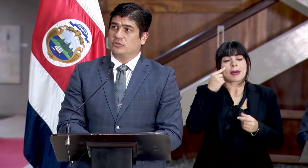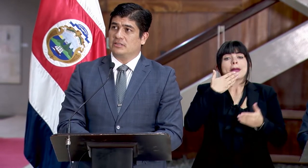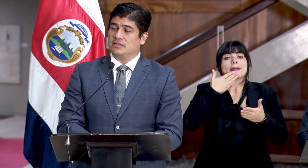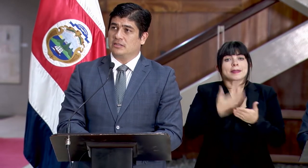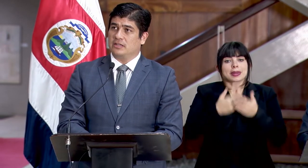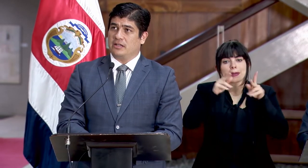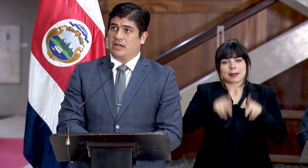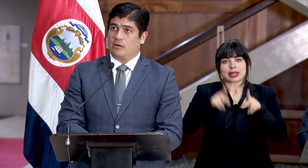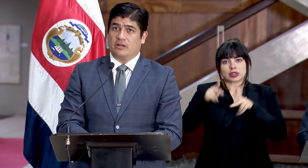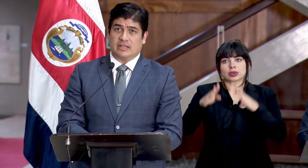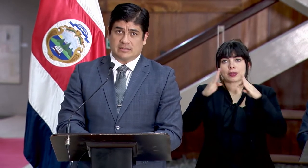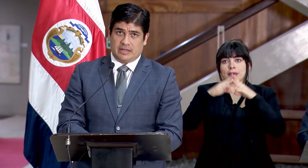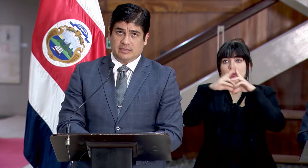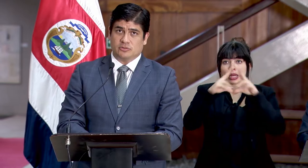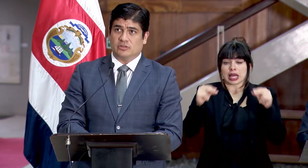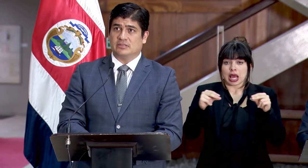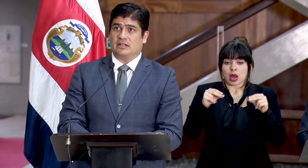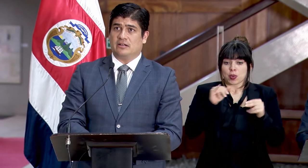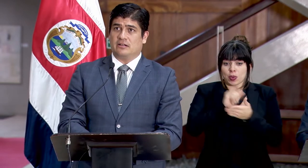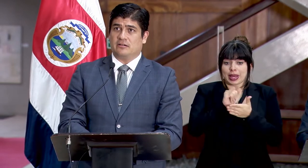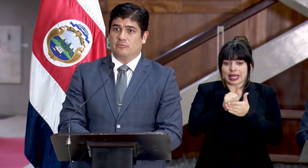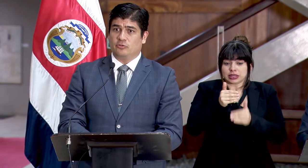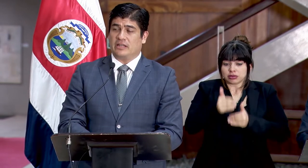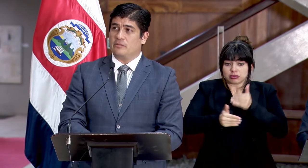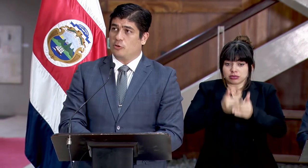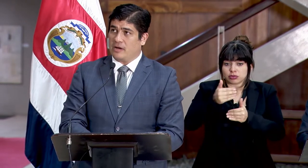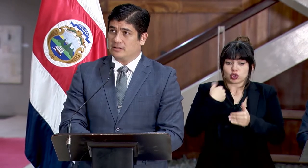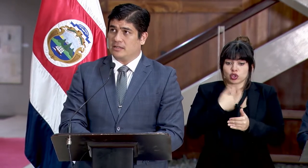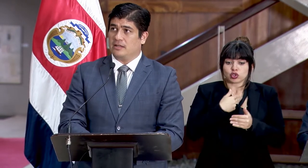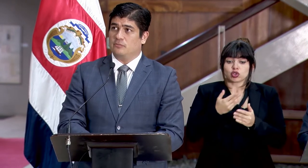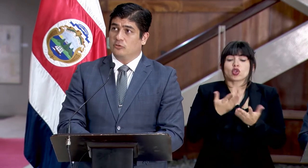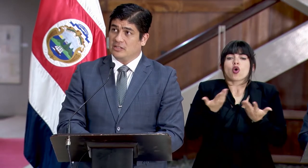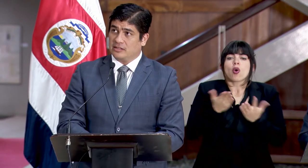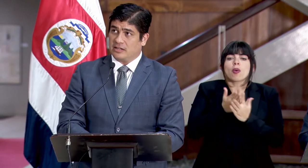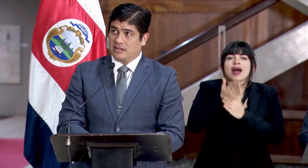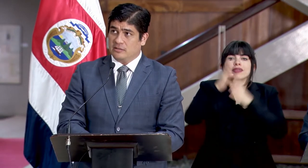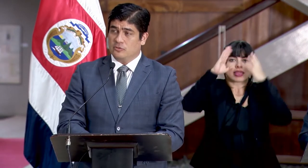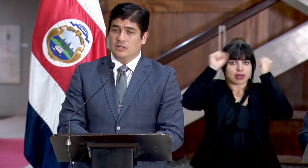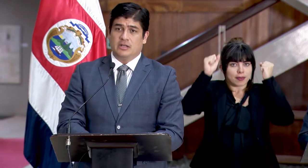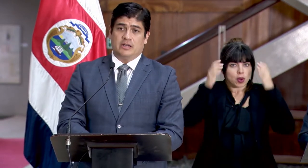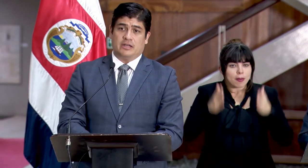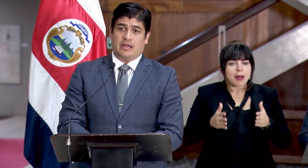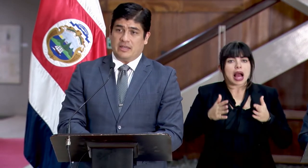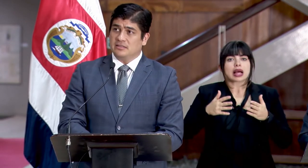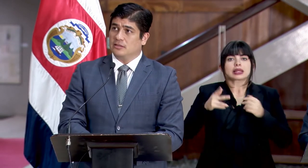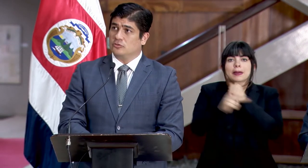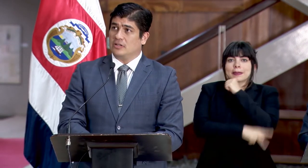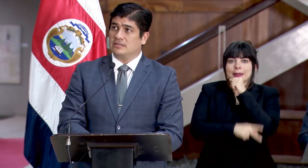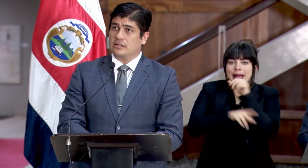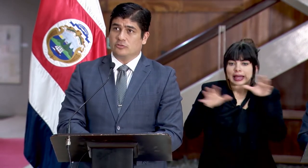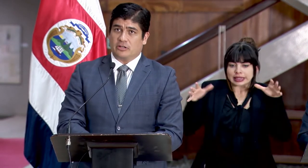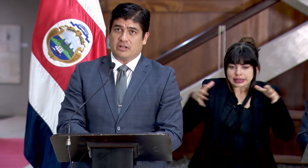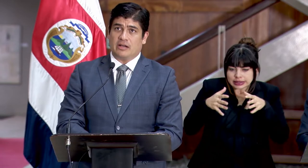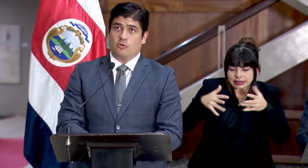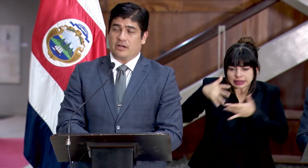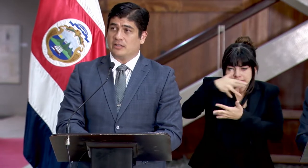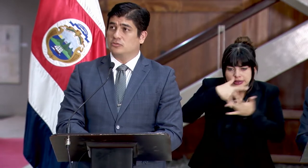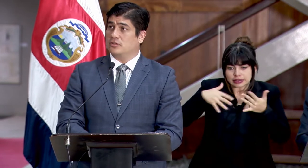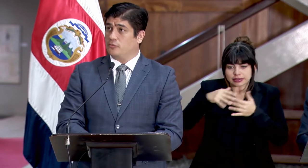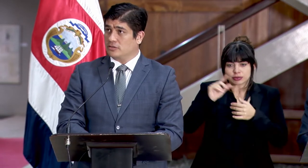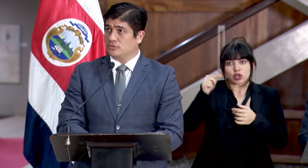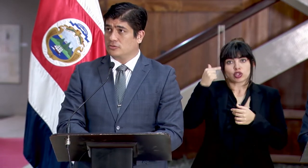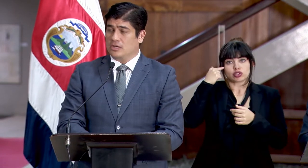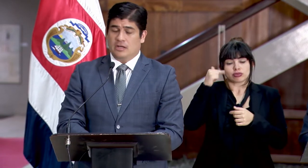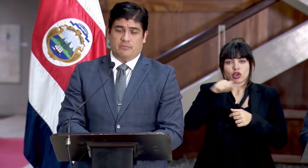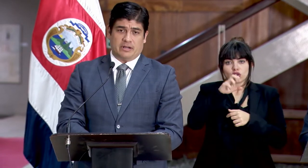de las personas en Nicaragua, y hacia eso, desde la ruta diplomática del multilateralismo e institucionales, que Costa Rica abocará